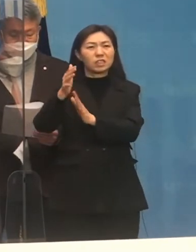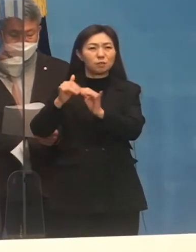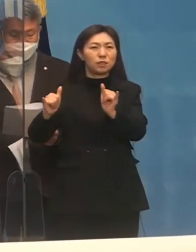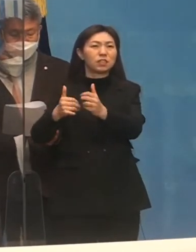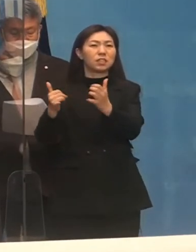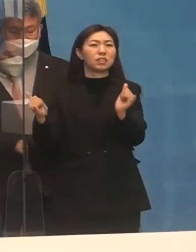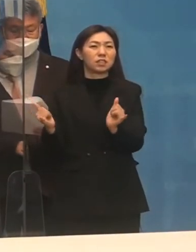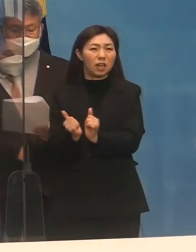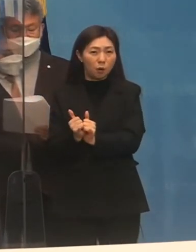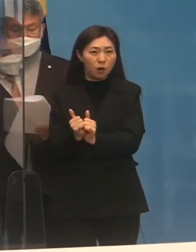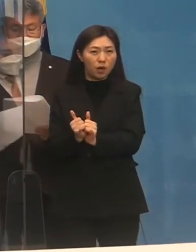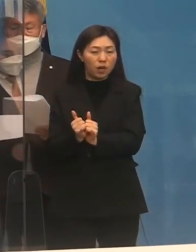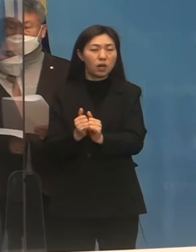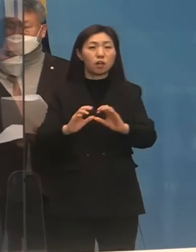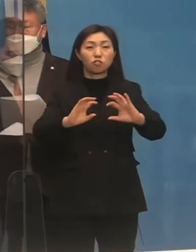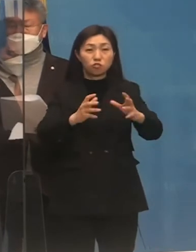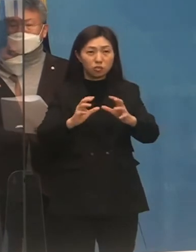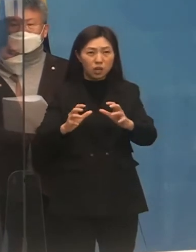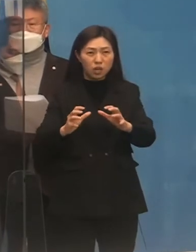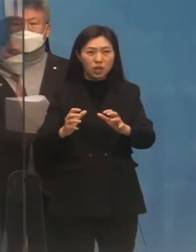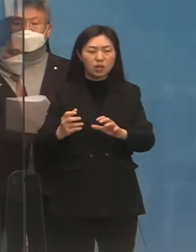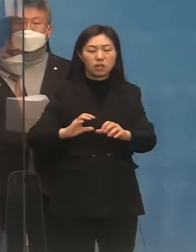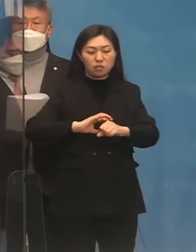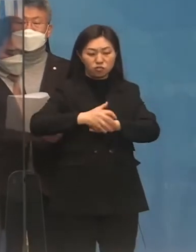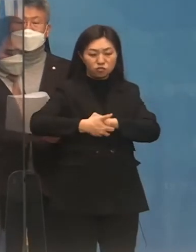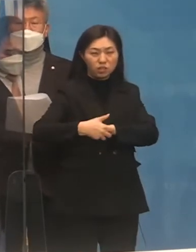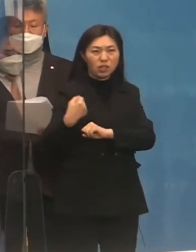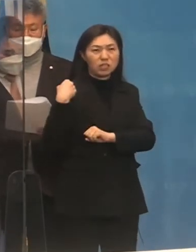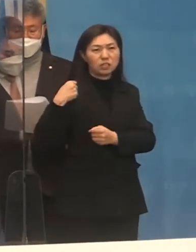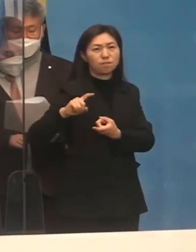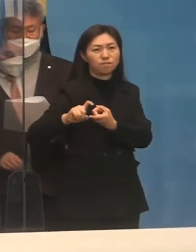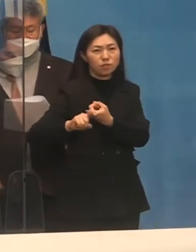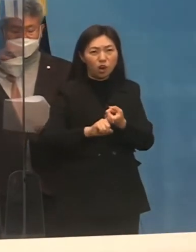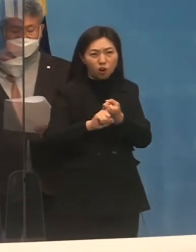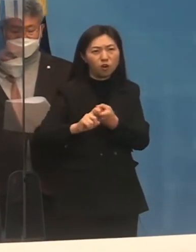포함한 국제사회의 연대가 있었기에 가능했습니다.